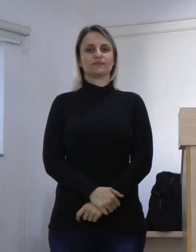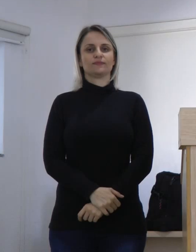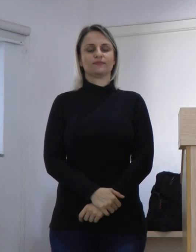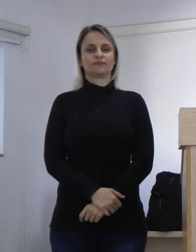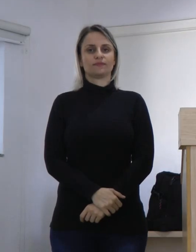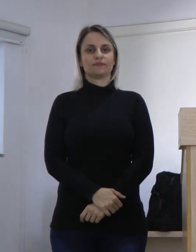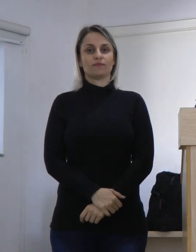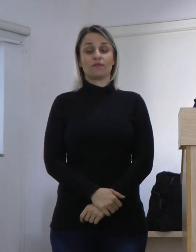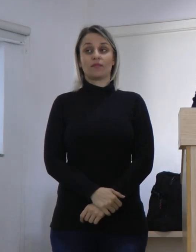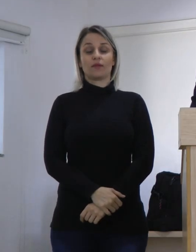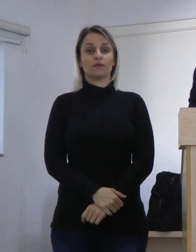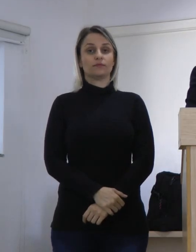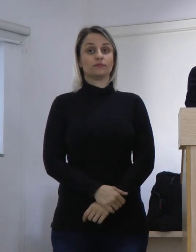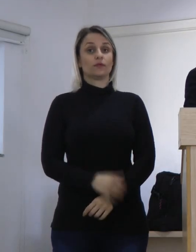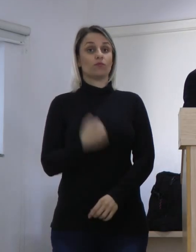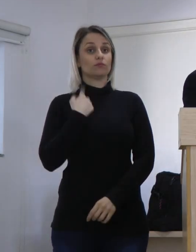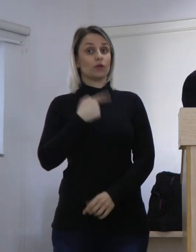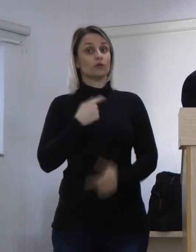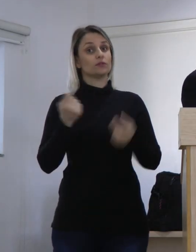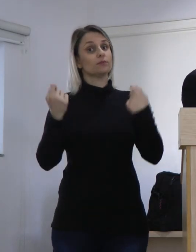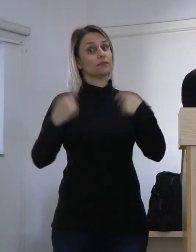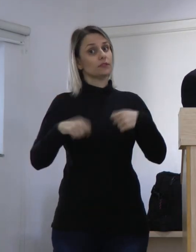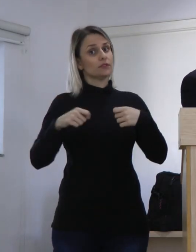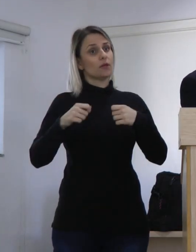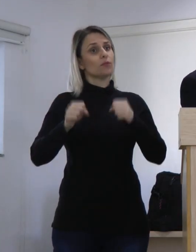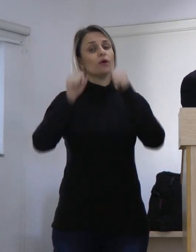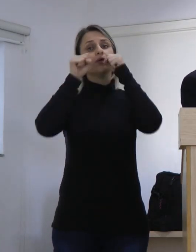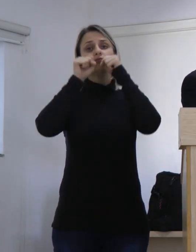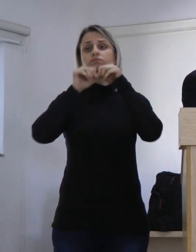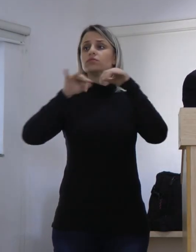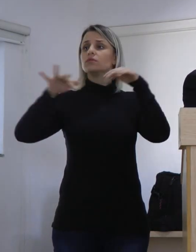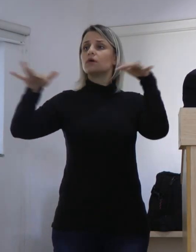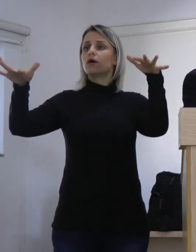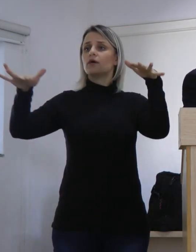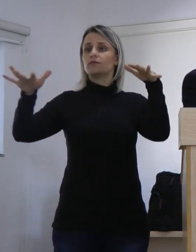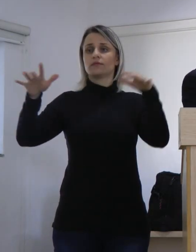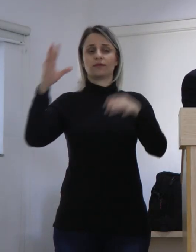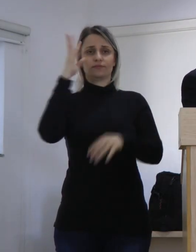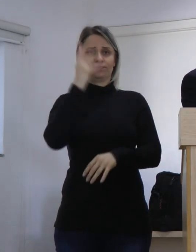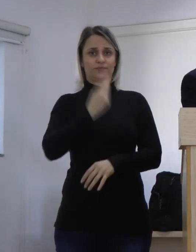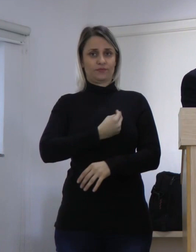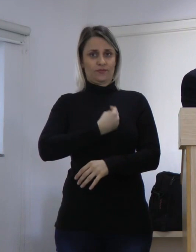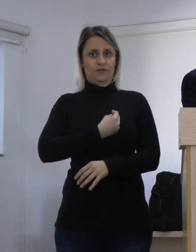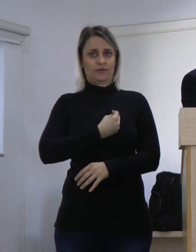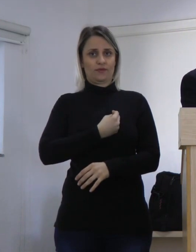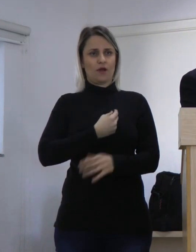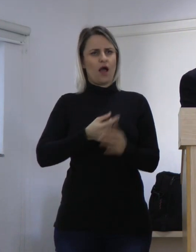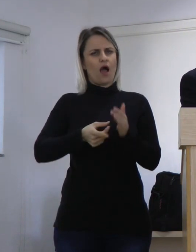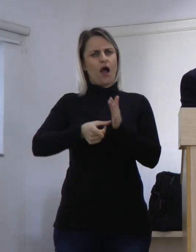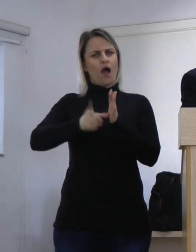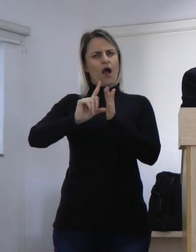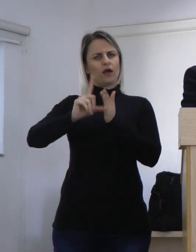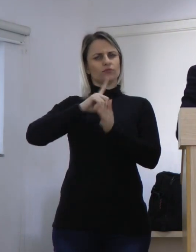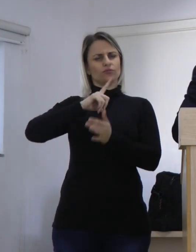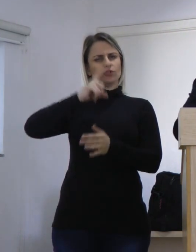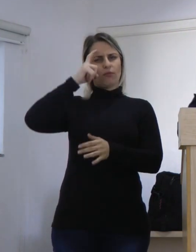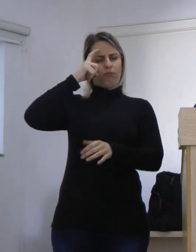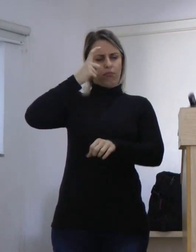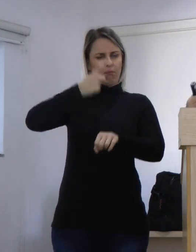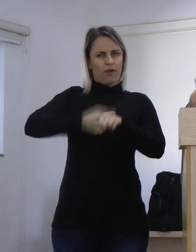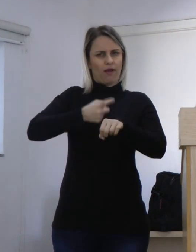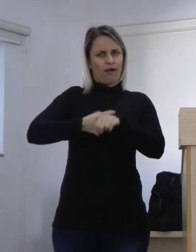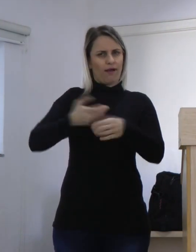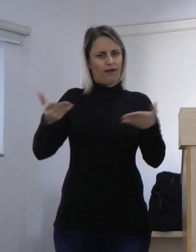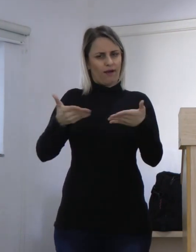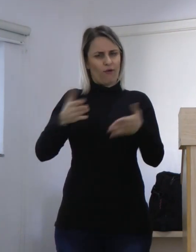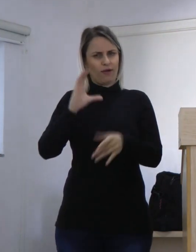Então vejam, não é? A gente precisa levar a doutrina espírita para outros corações. Antes tanta ignorância, agora tanta ciência,